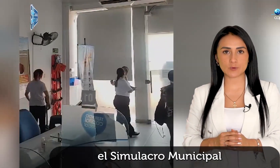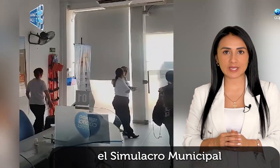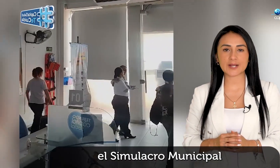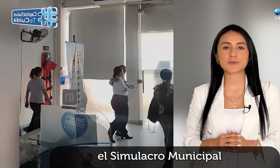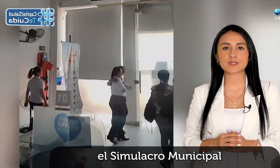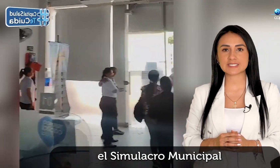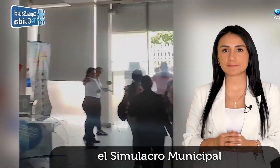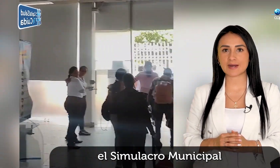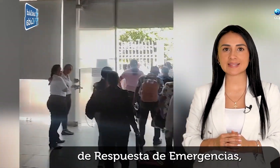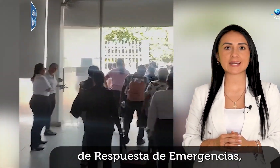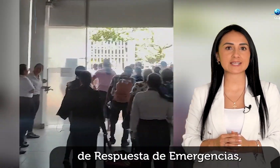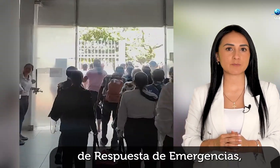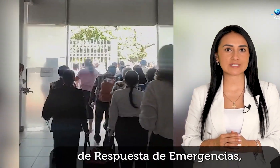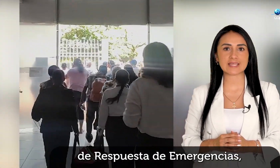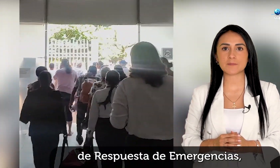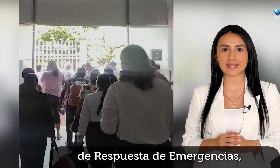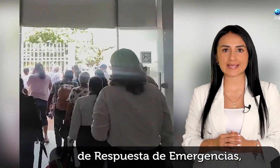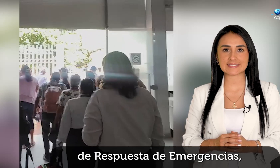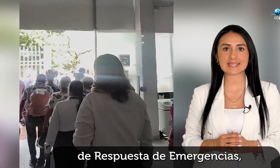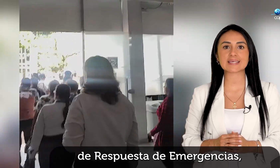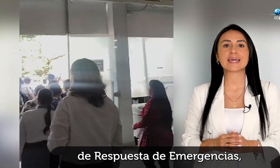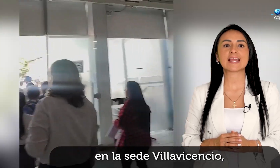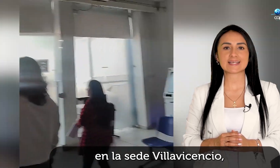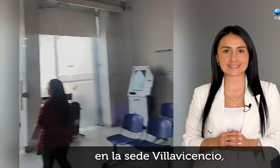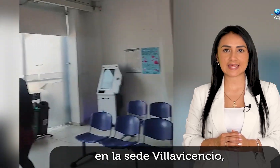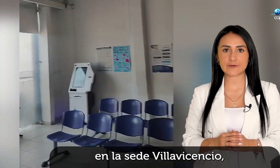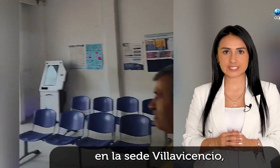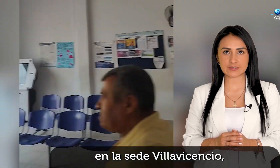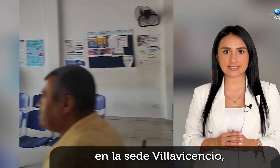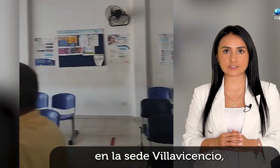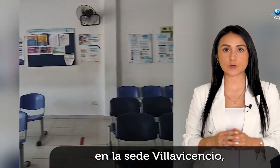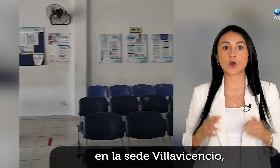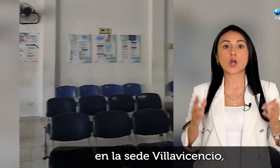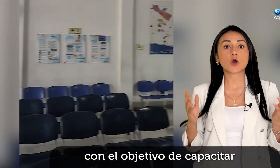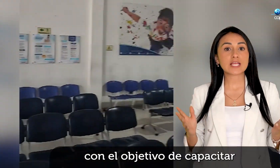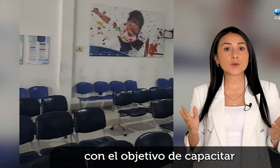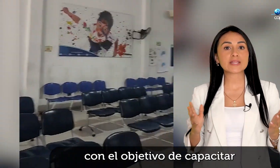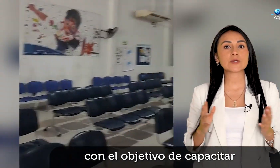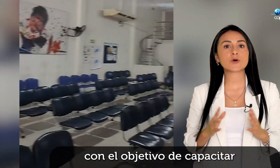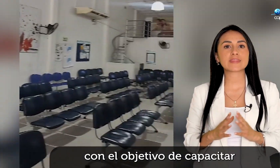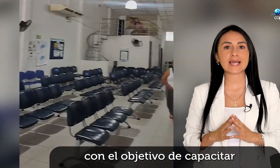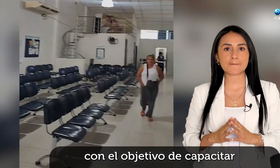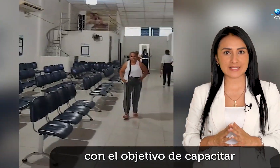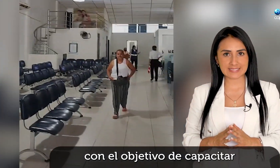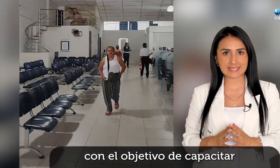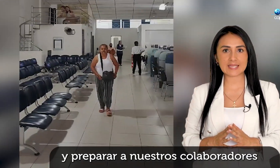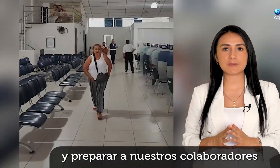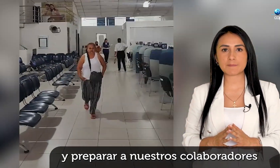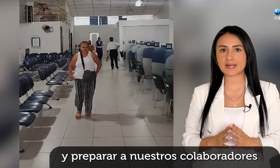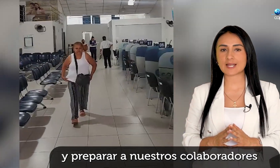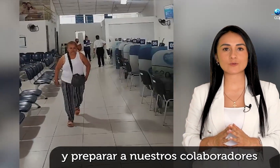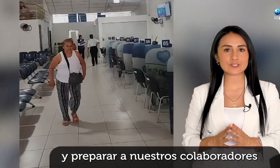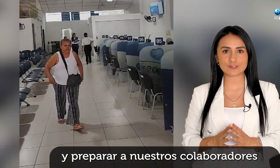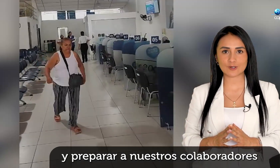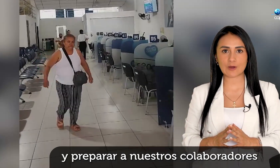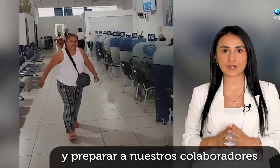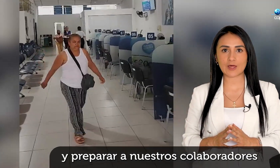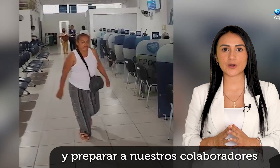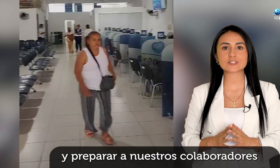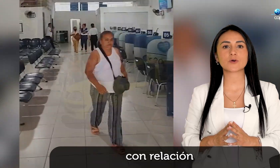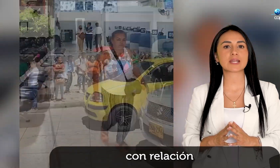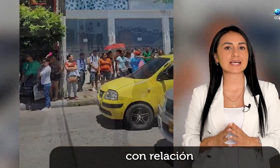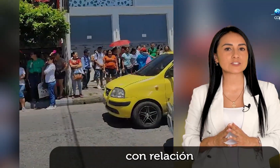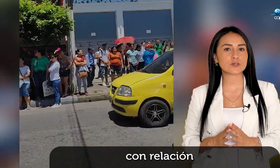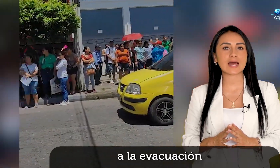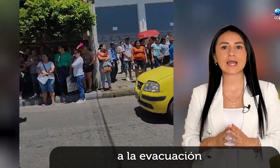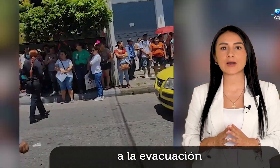el simulacro municipal de respuesta de emergencias en la sede de Villavicencio, con el objetivo de capacitar y preparar a nuestros